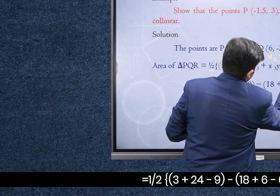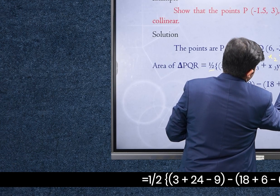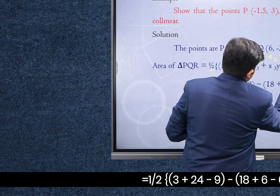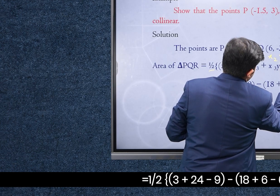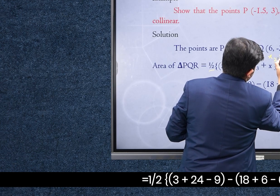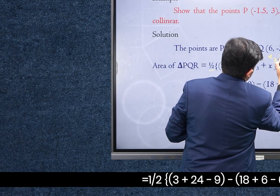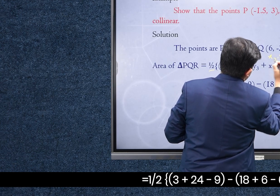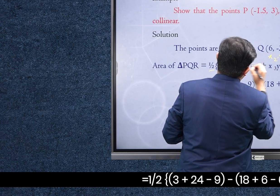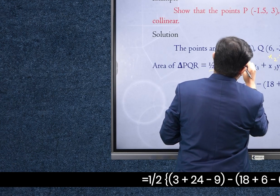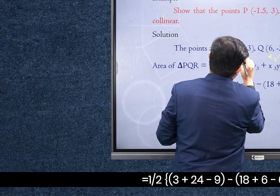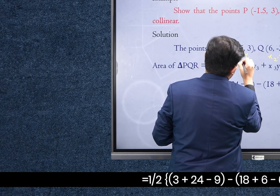क्लोज